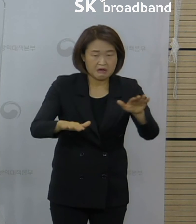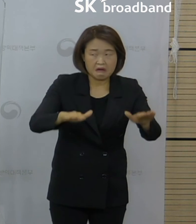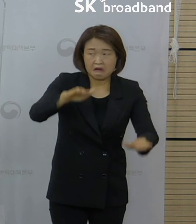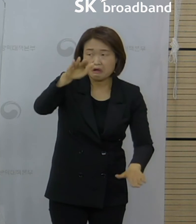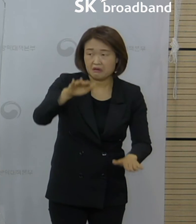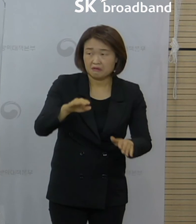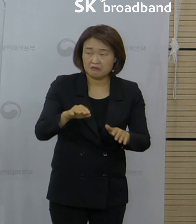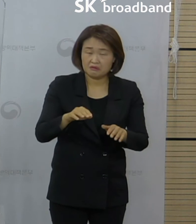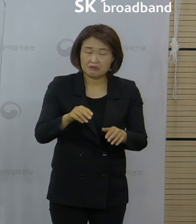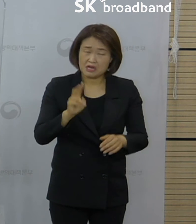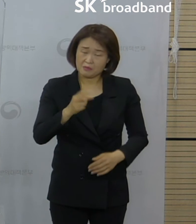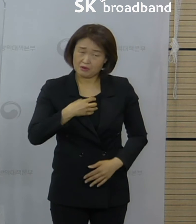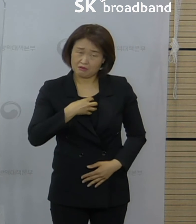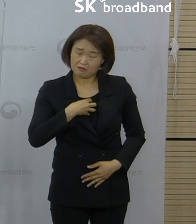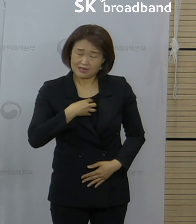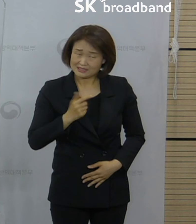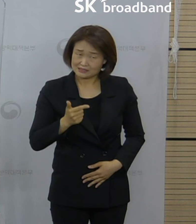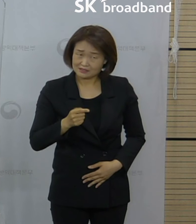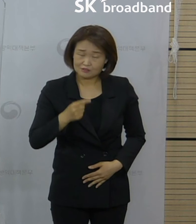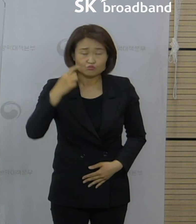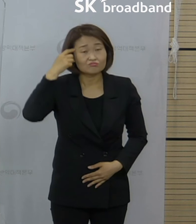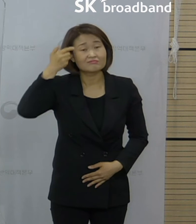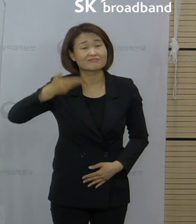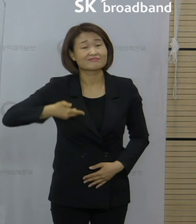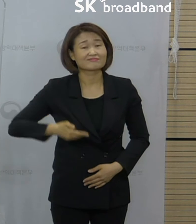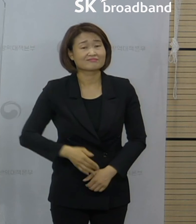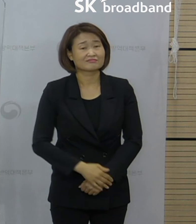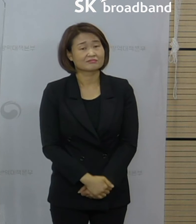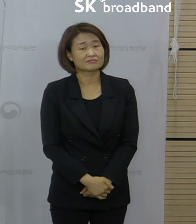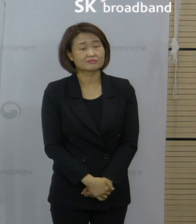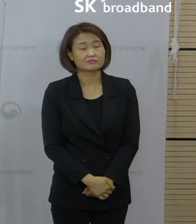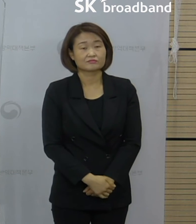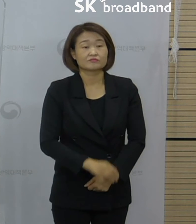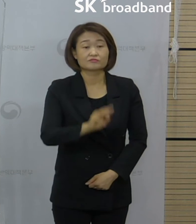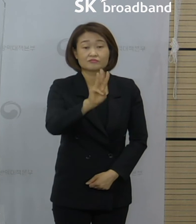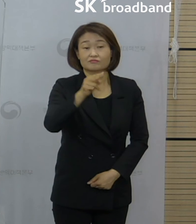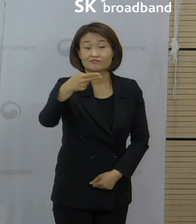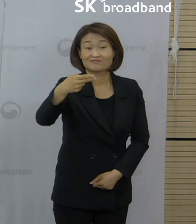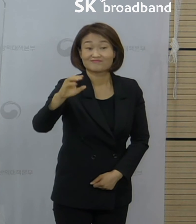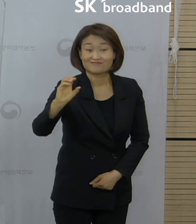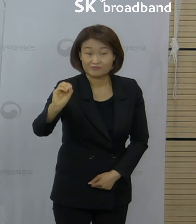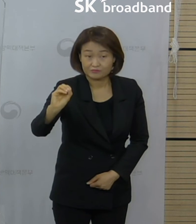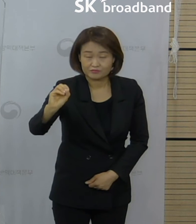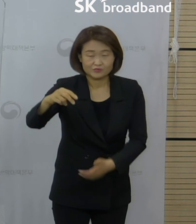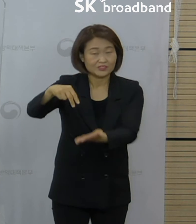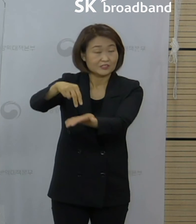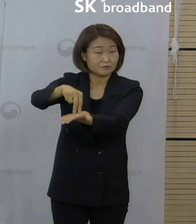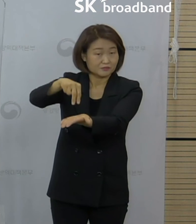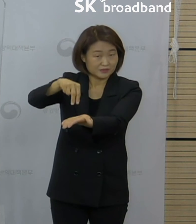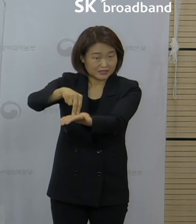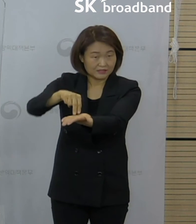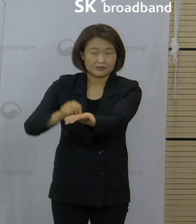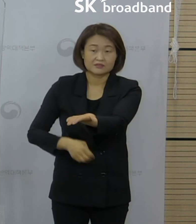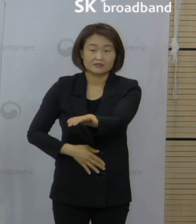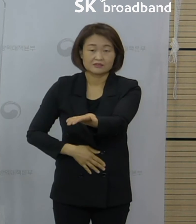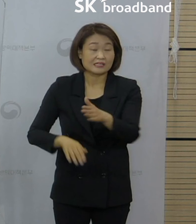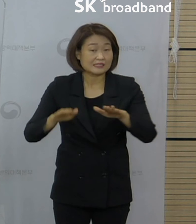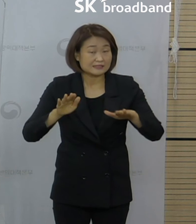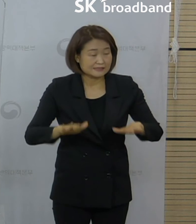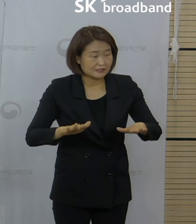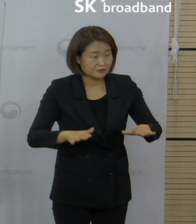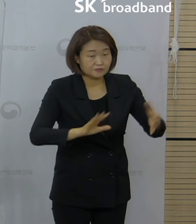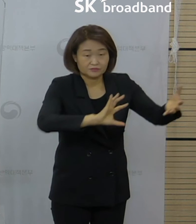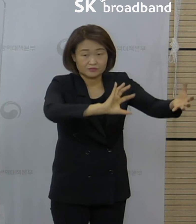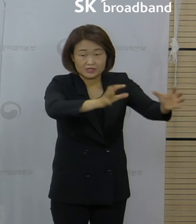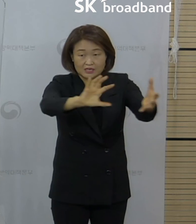있는지 질문 있습니다. 네, WHO의 지적은 이제 아직 그 접종률이 낮은